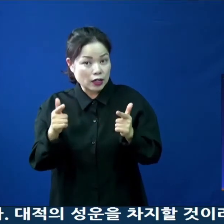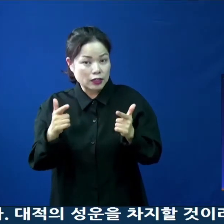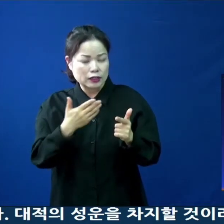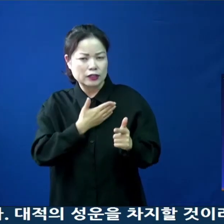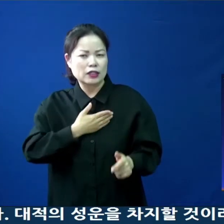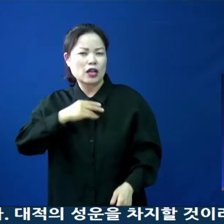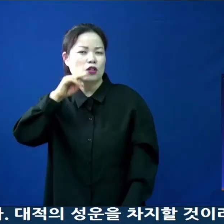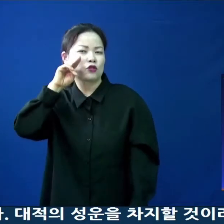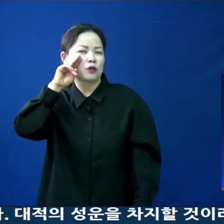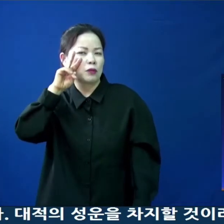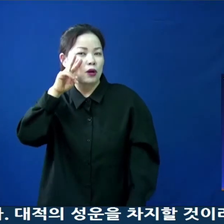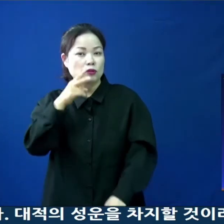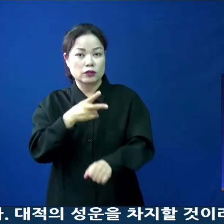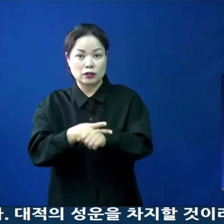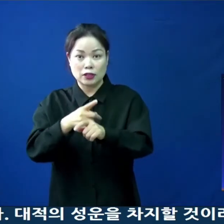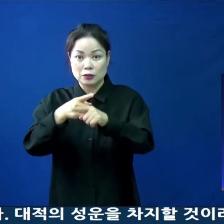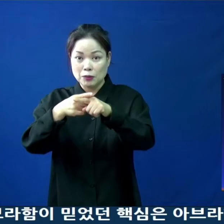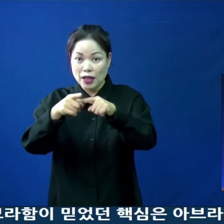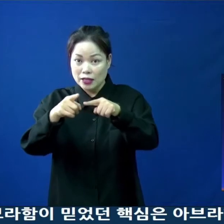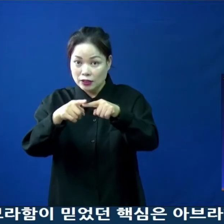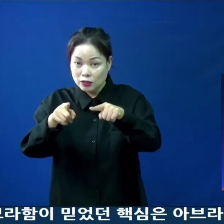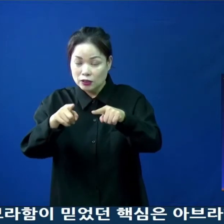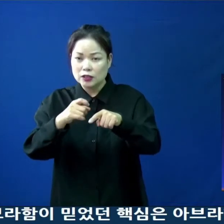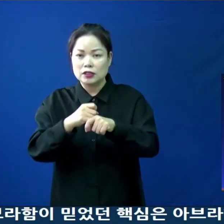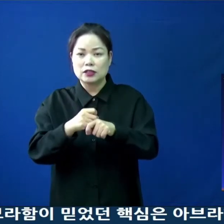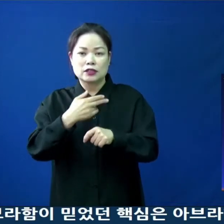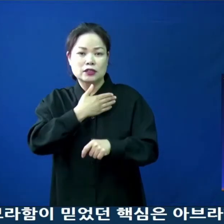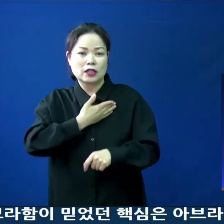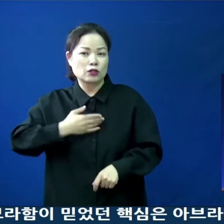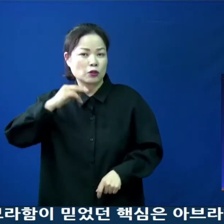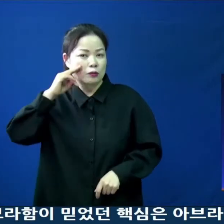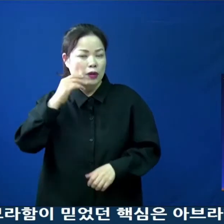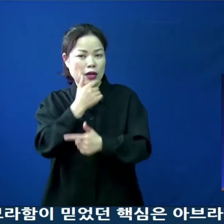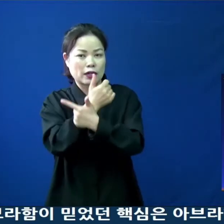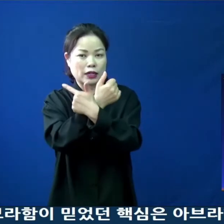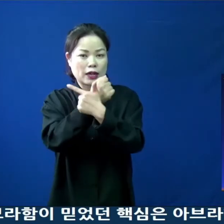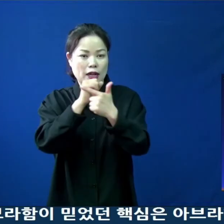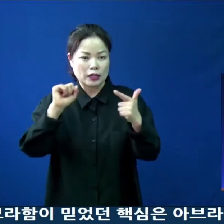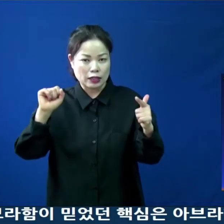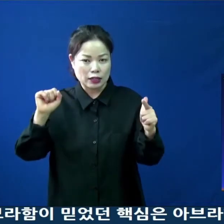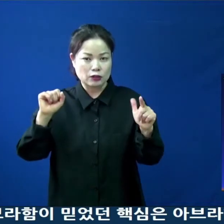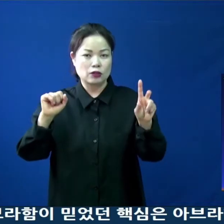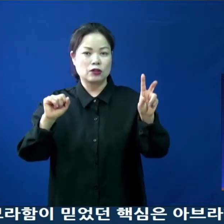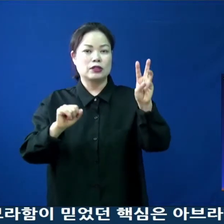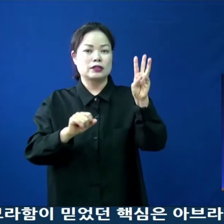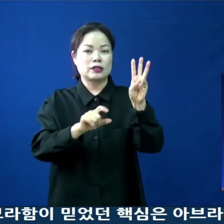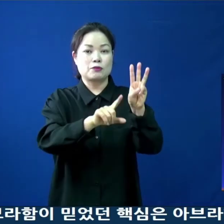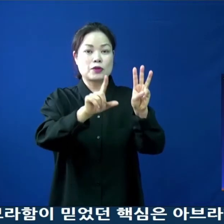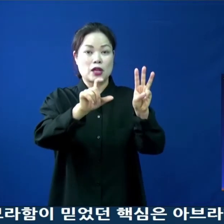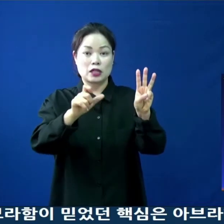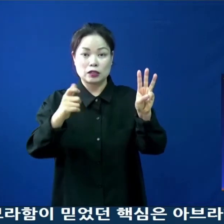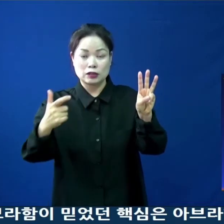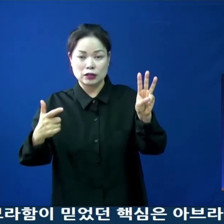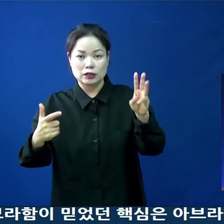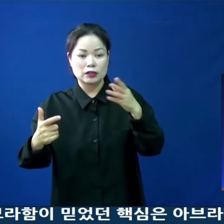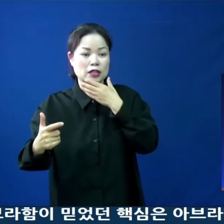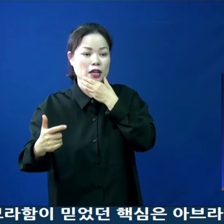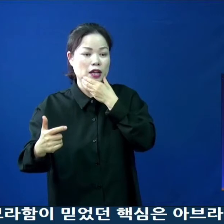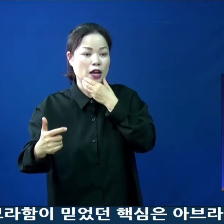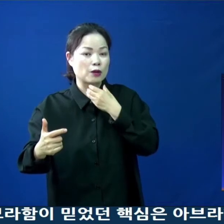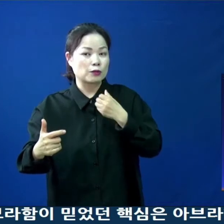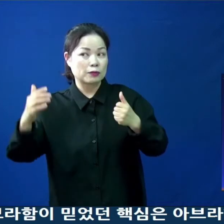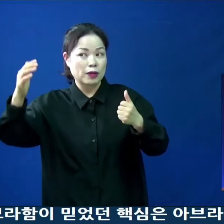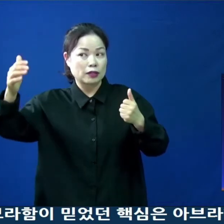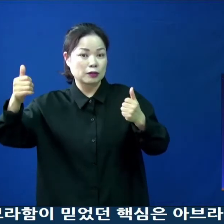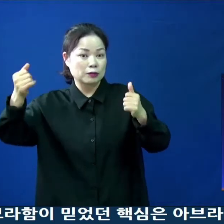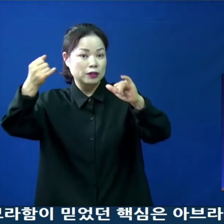사도 바울 선생의 해석입니다. 그래서 사도 바울이 갈라디아서 3장 16절에 보면 아브라함에게 하나님이 약속을 주실